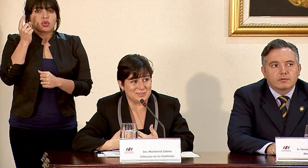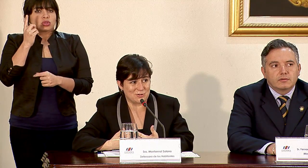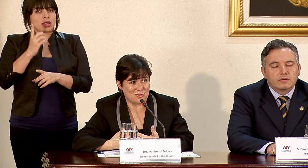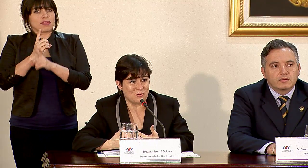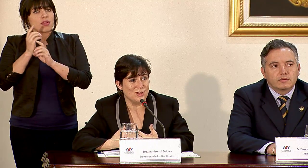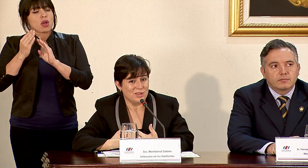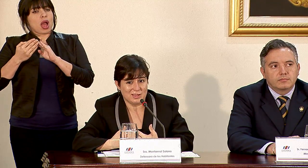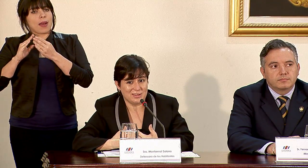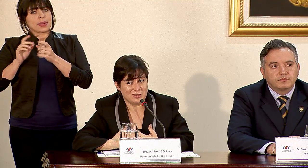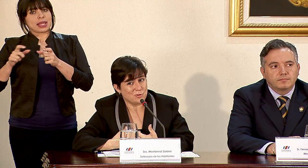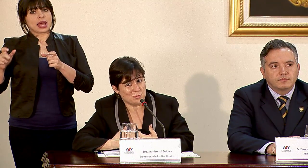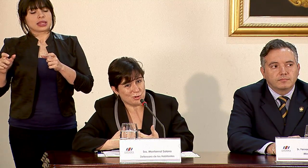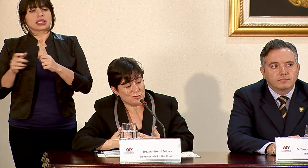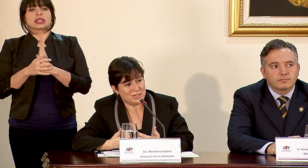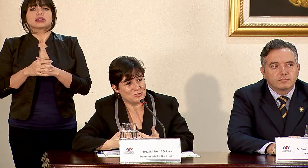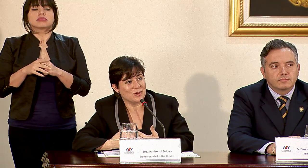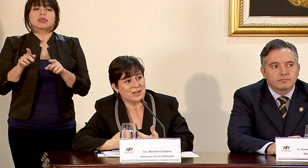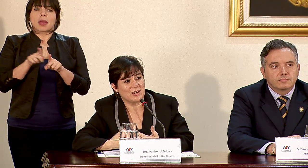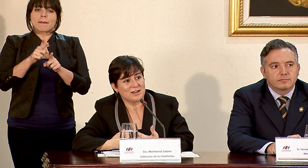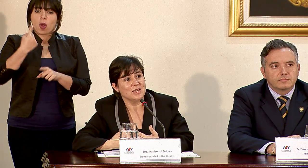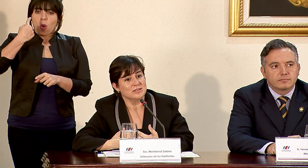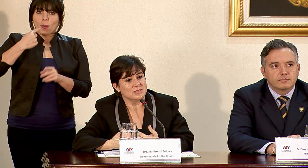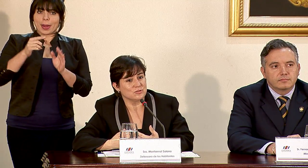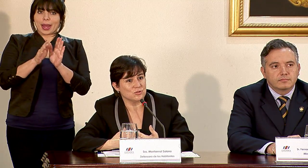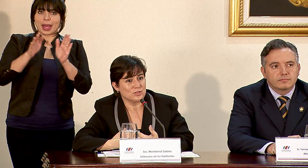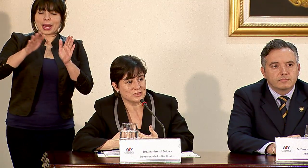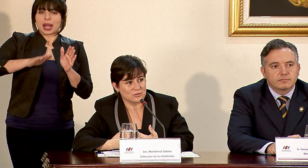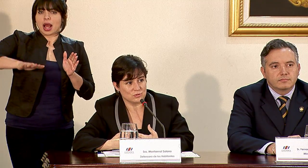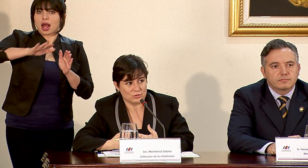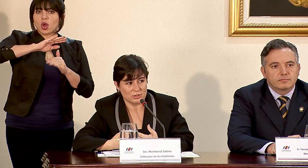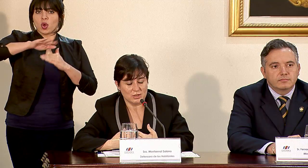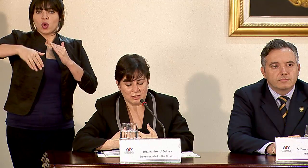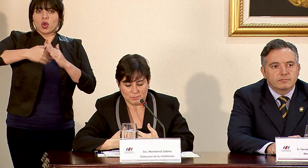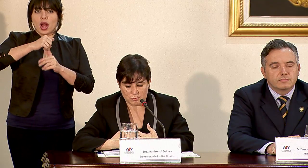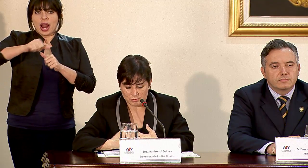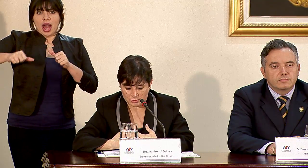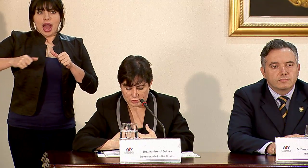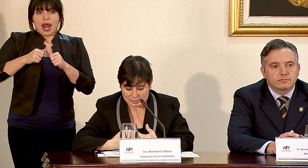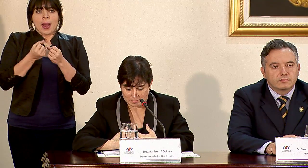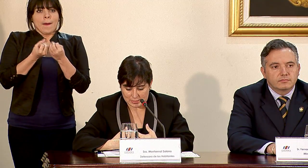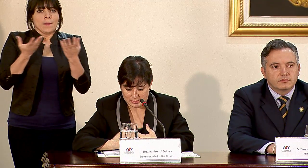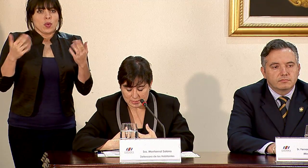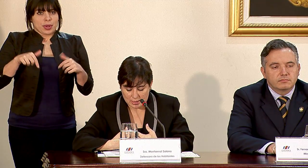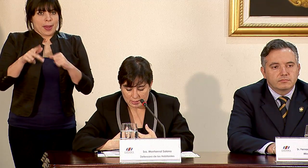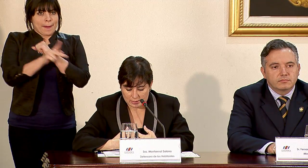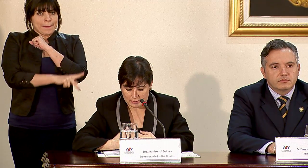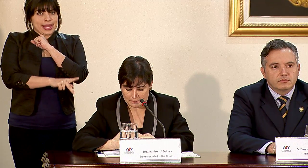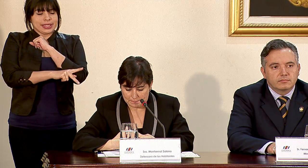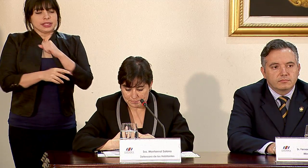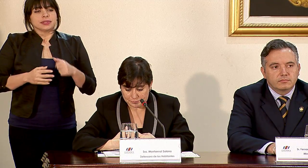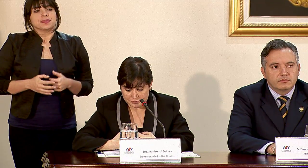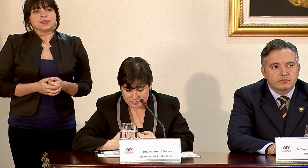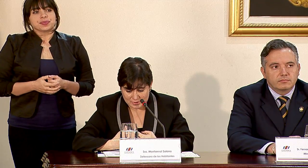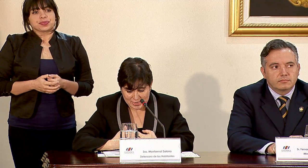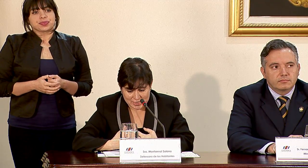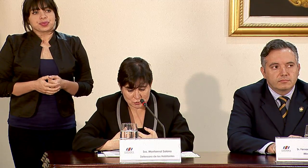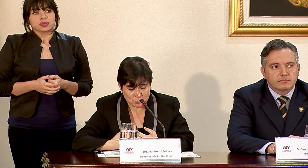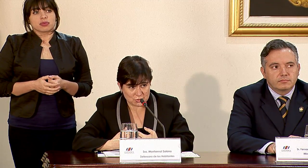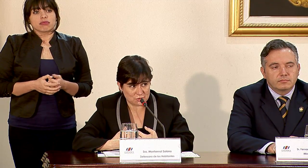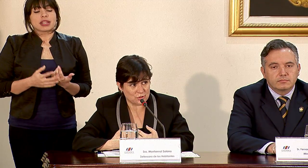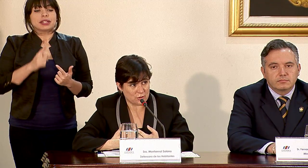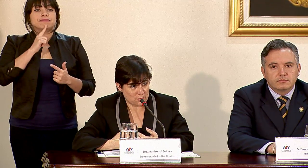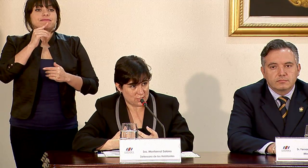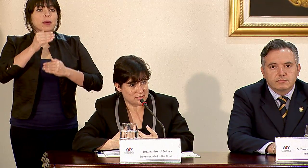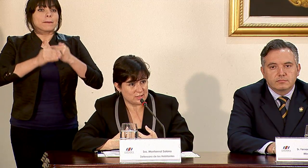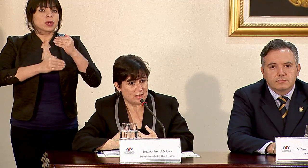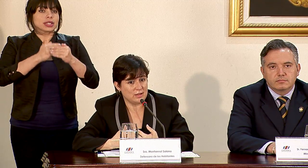Habitantes, sino como una obligación general de todo el sector público de este país. Es